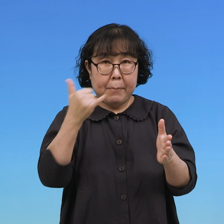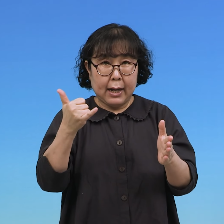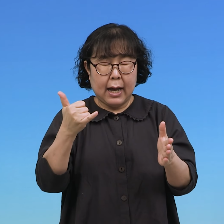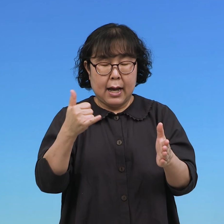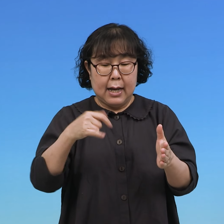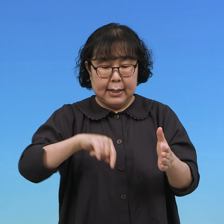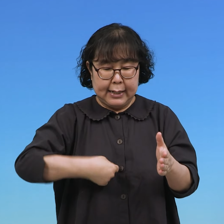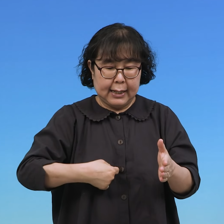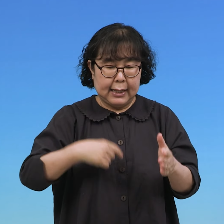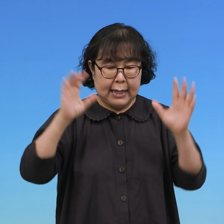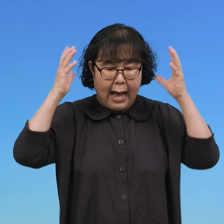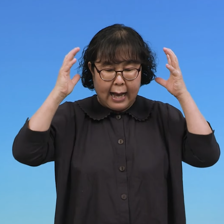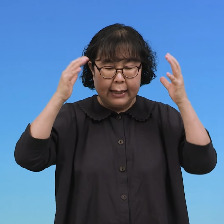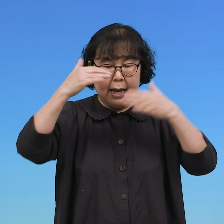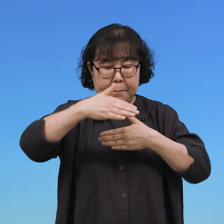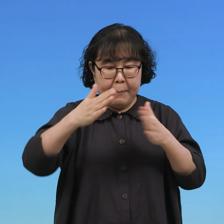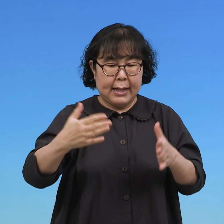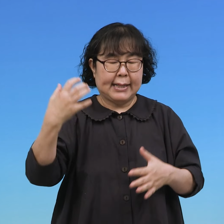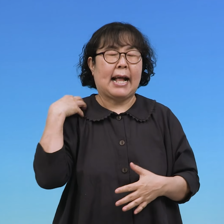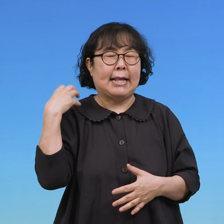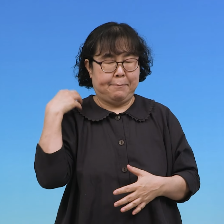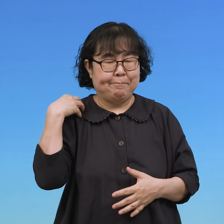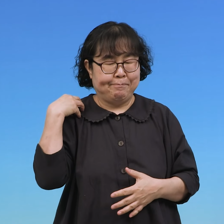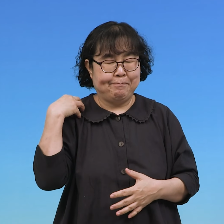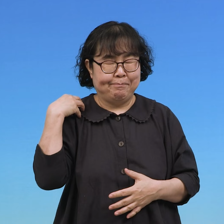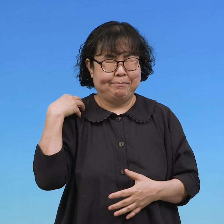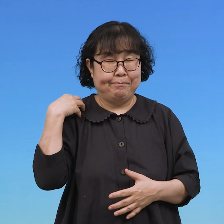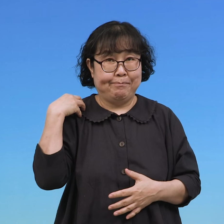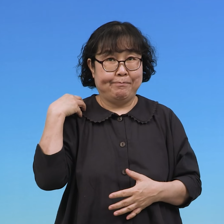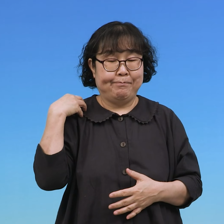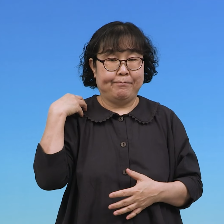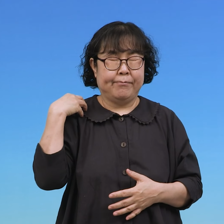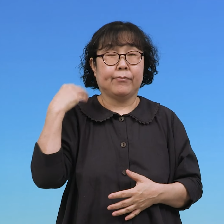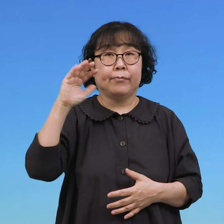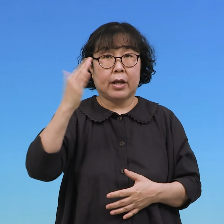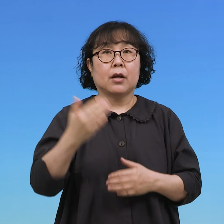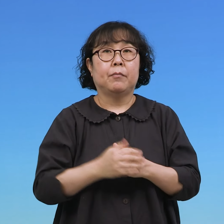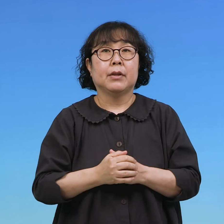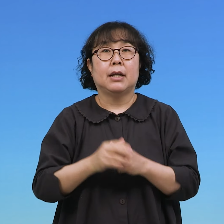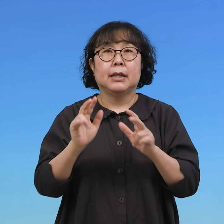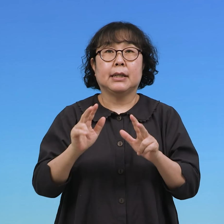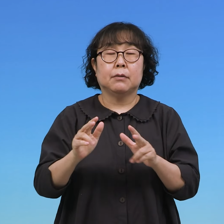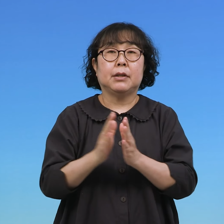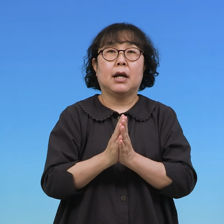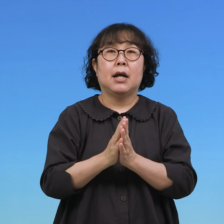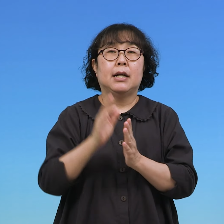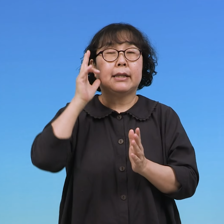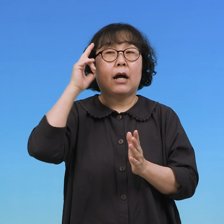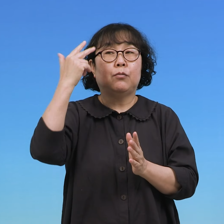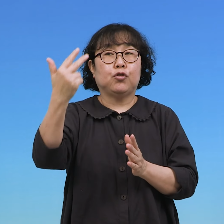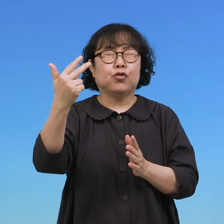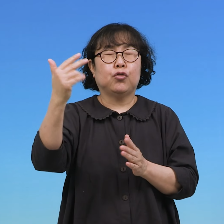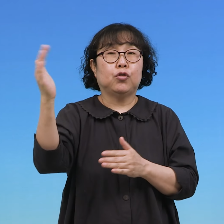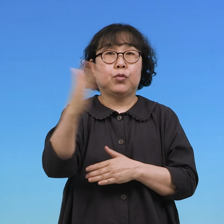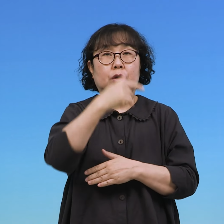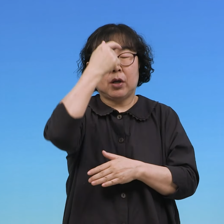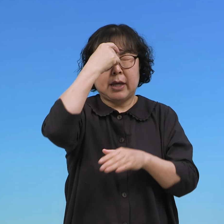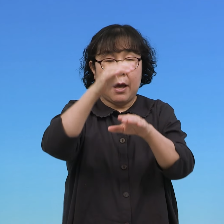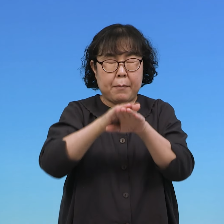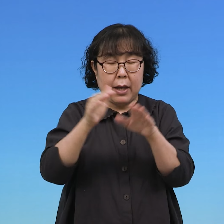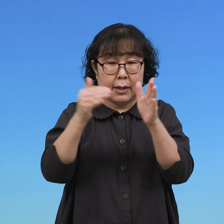거예요. 지금 코로나19 때문에 가정에서 모이는 경우도 많은데요, 이제 다음 주일부터 이제